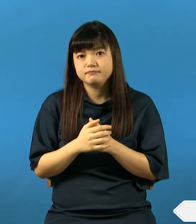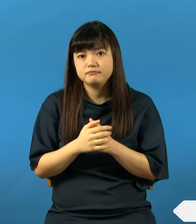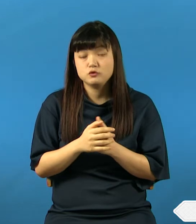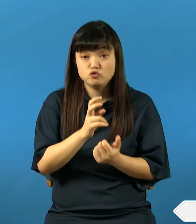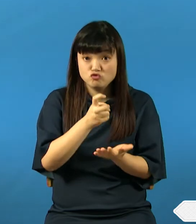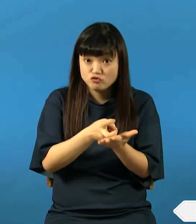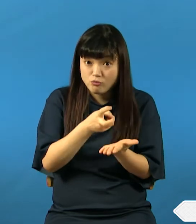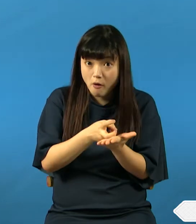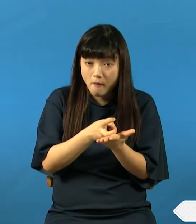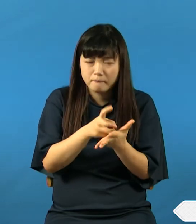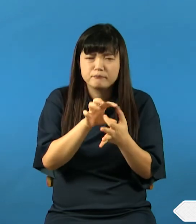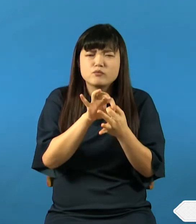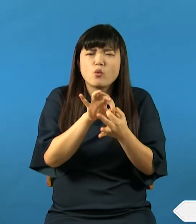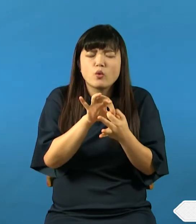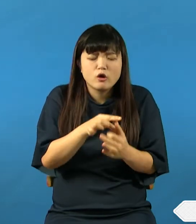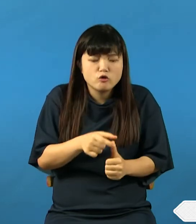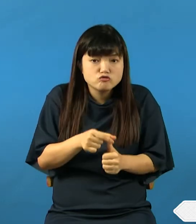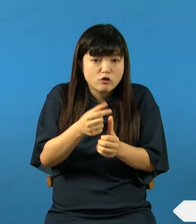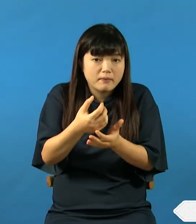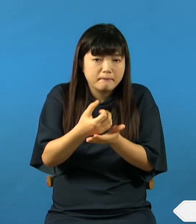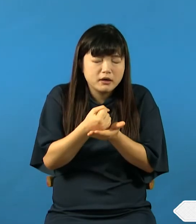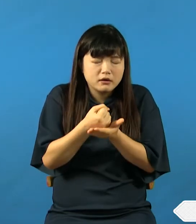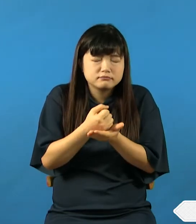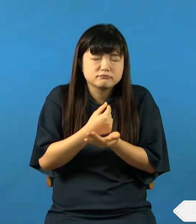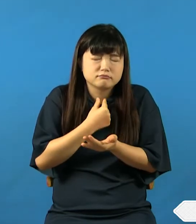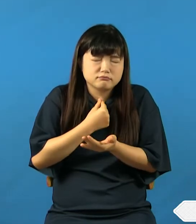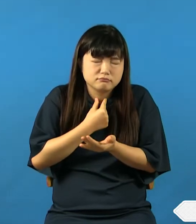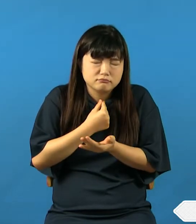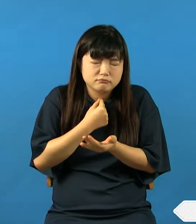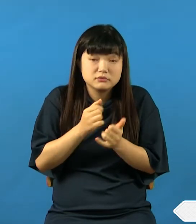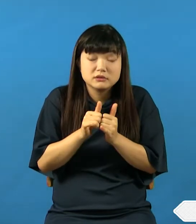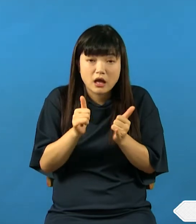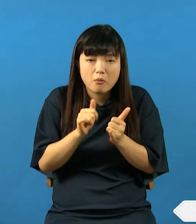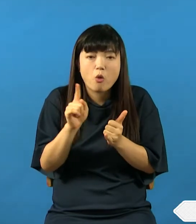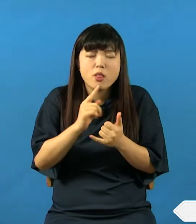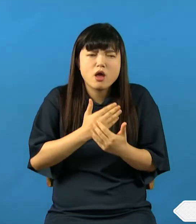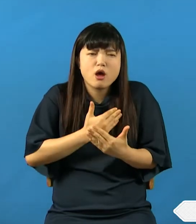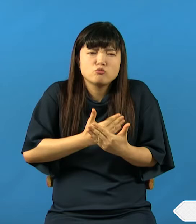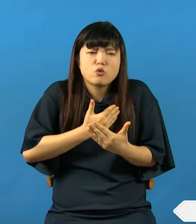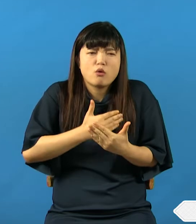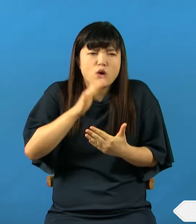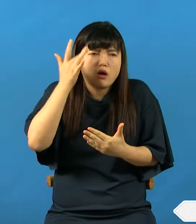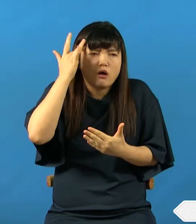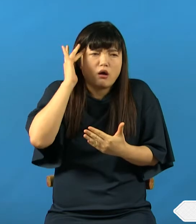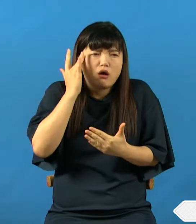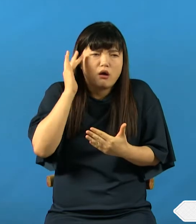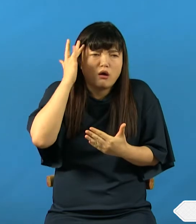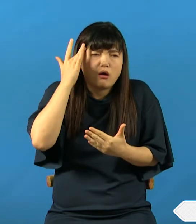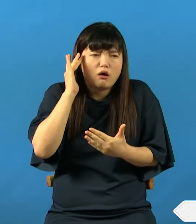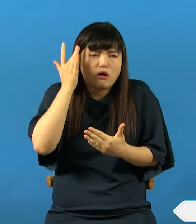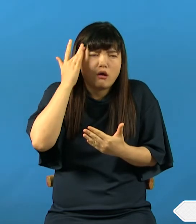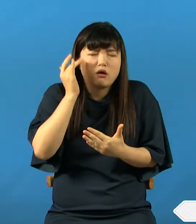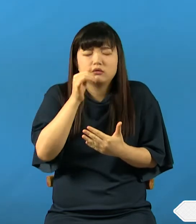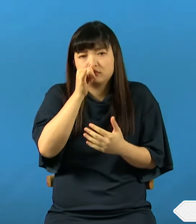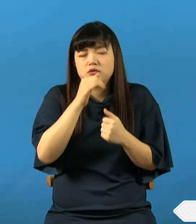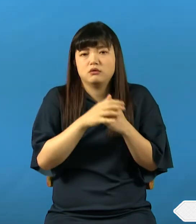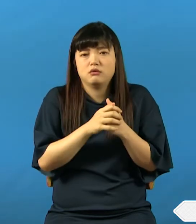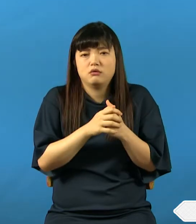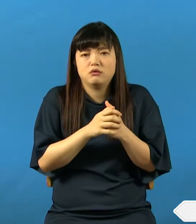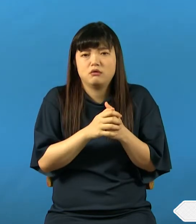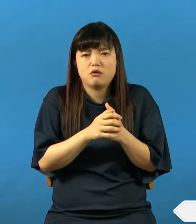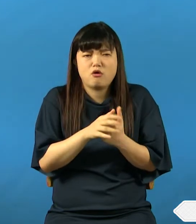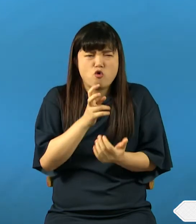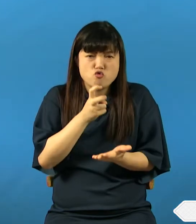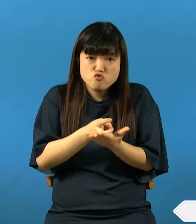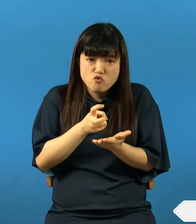가둡니다. 율법을 통해서 구원받으려고 하는 사람은 불안과 초조함을 떨쳐버릴 수